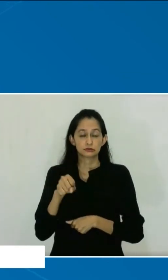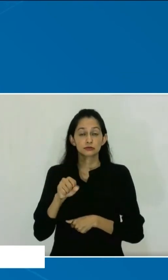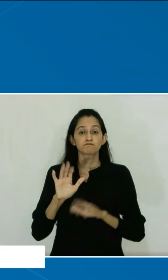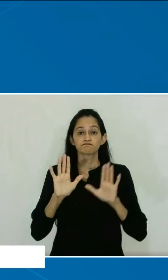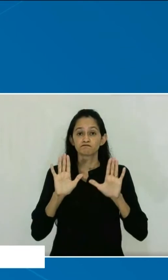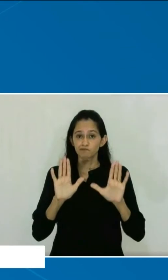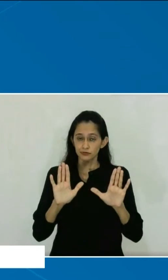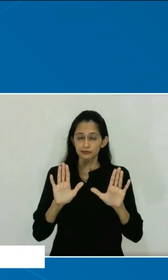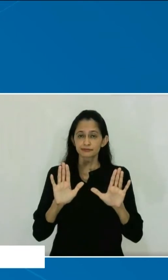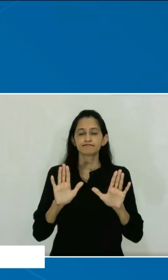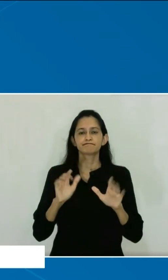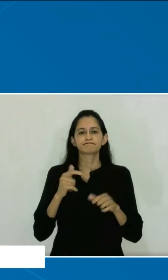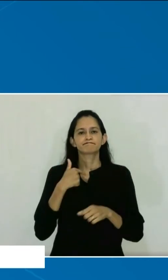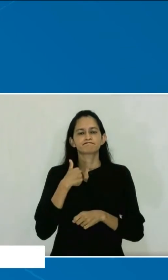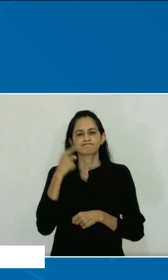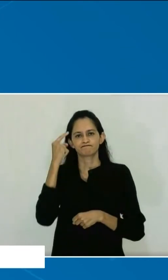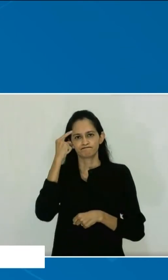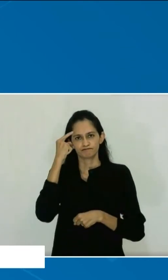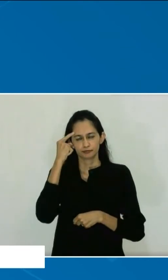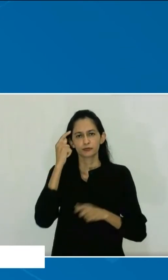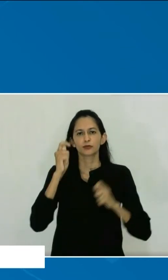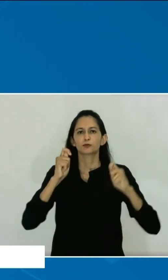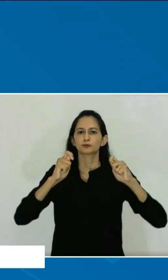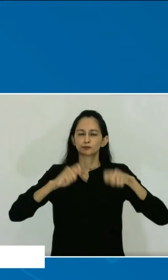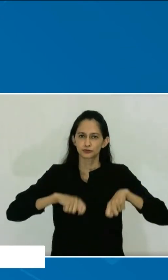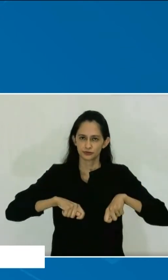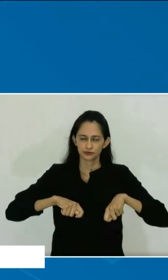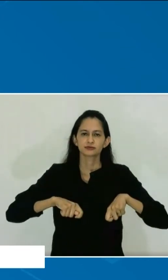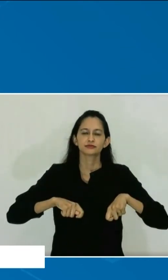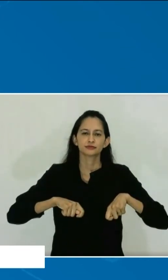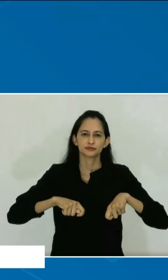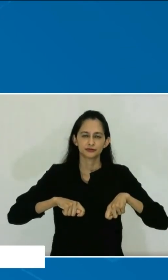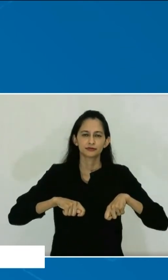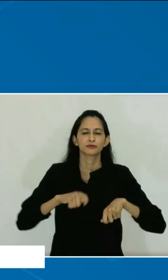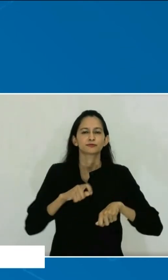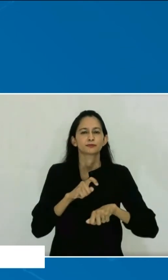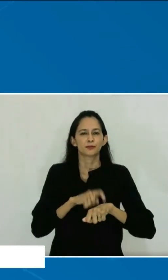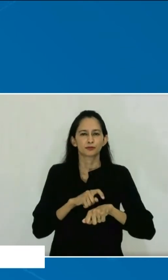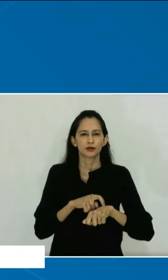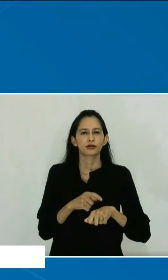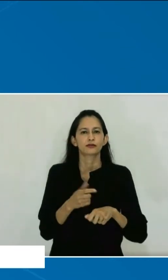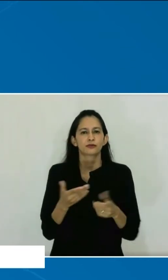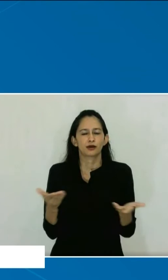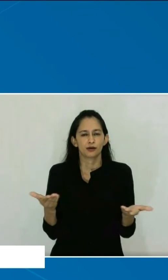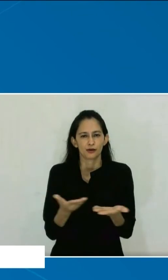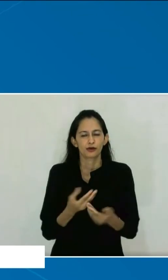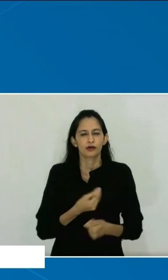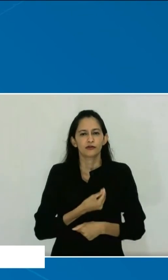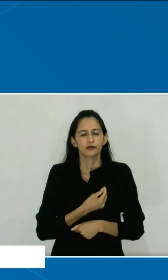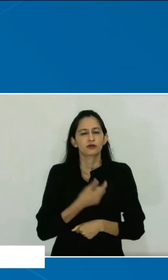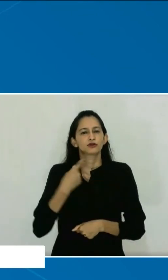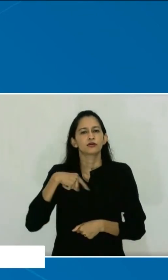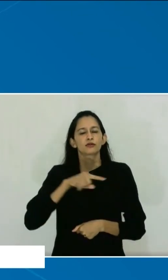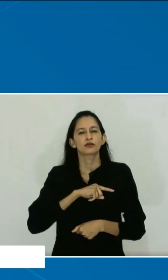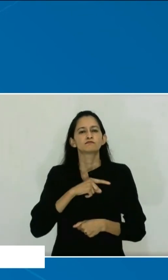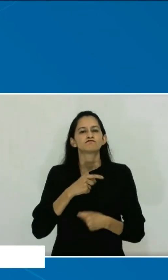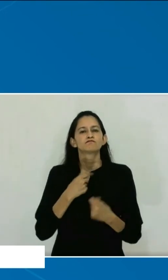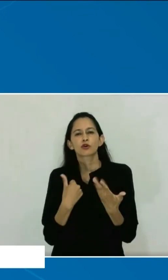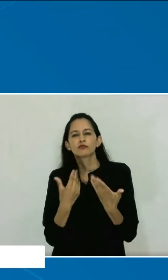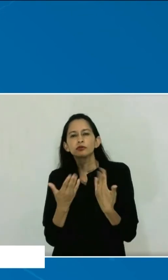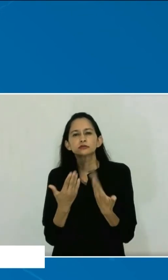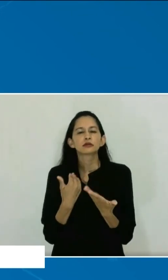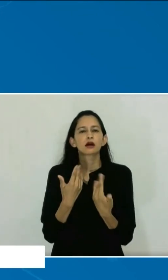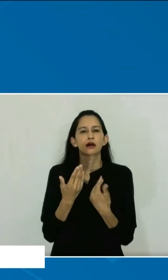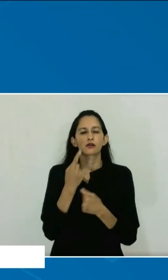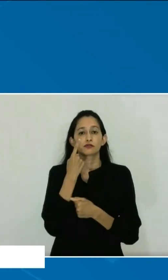mas eu acredito que é possível você chegar num momento onde pudéssemos pelo menos conversar